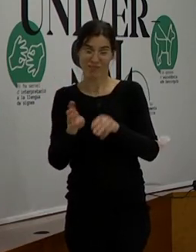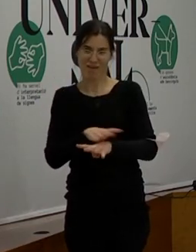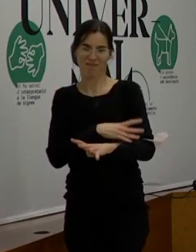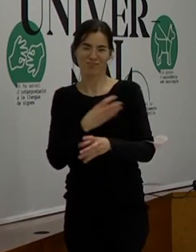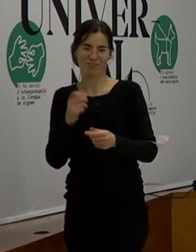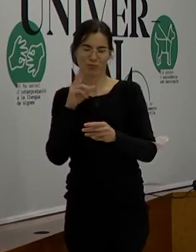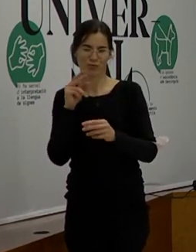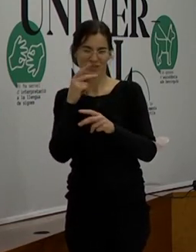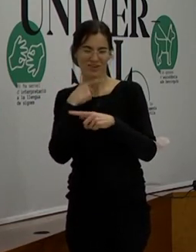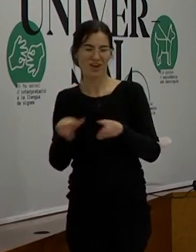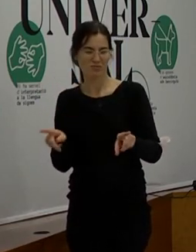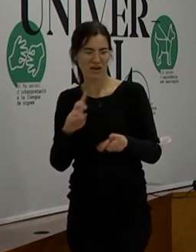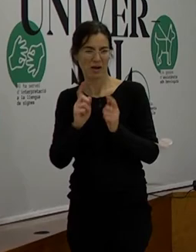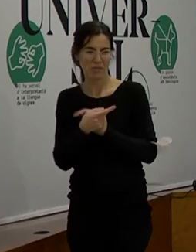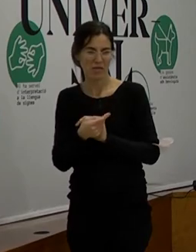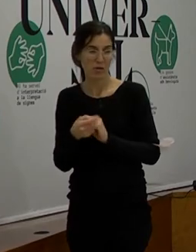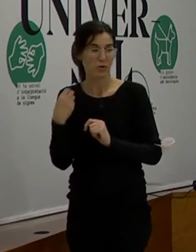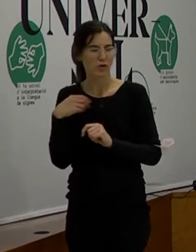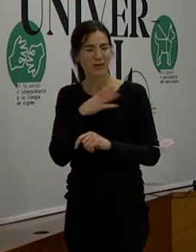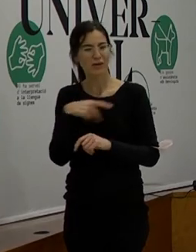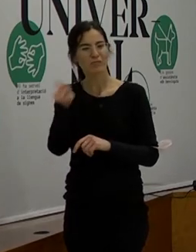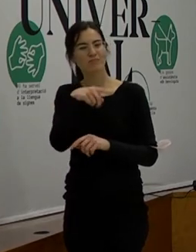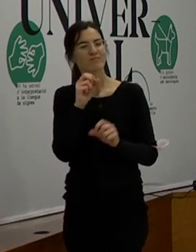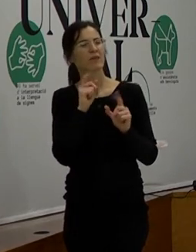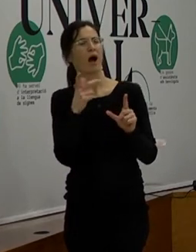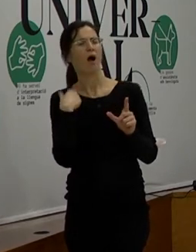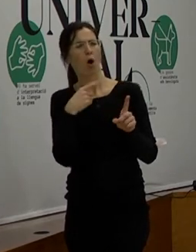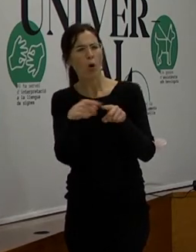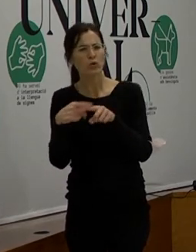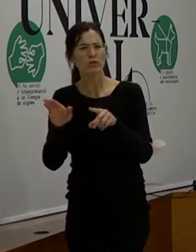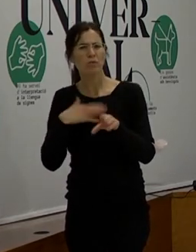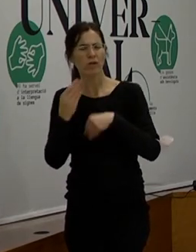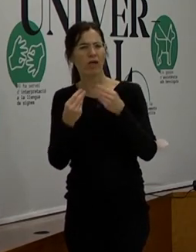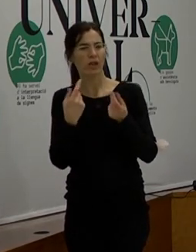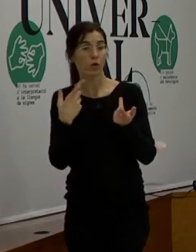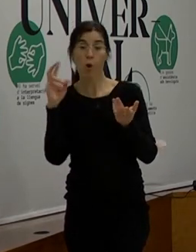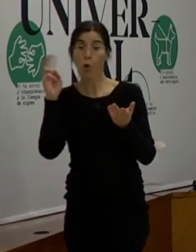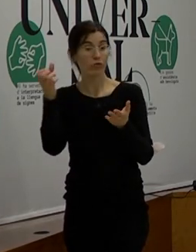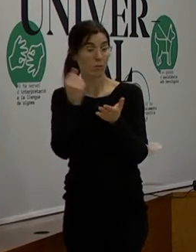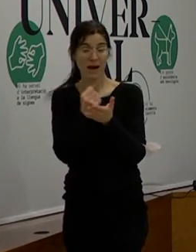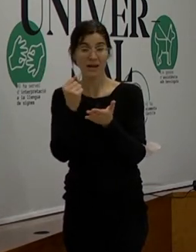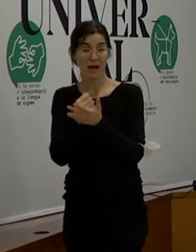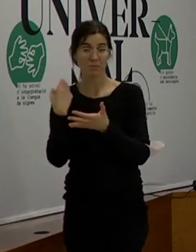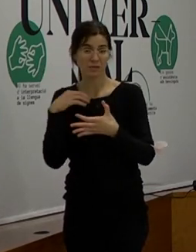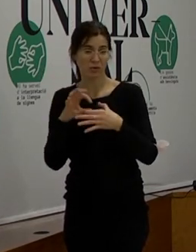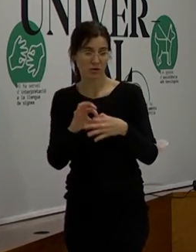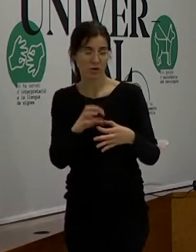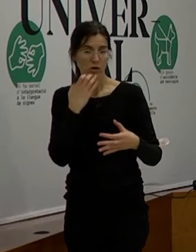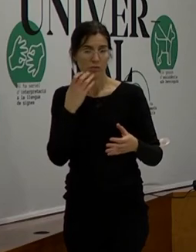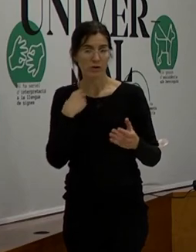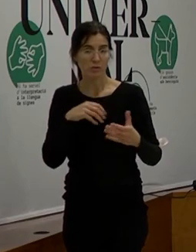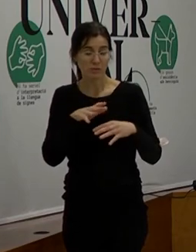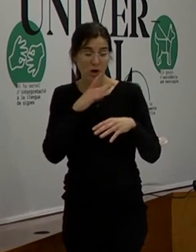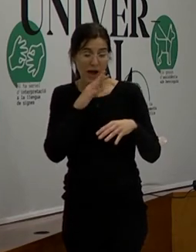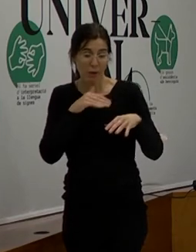Aleshores, però vull que veieu la quantitat de coses que es poden fer que no deixa de ser una altra marca, o sigui, la reixa del desaigua,